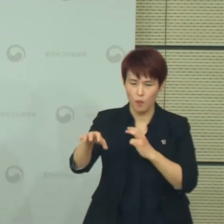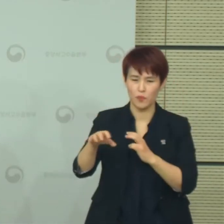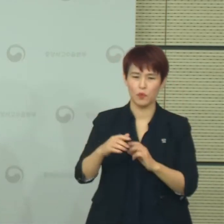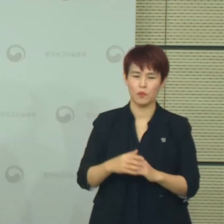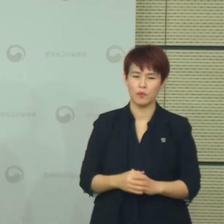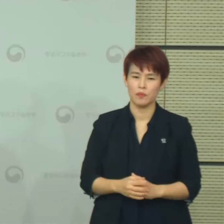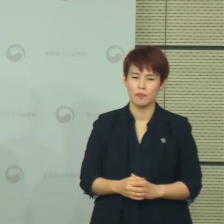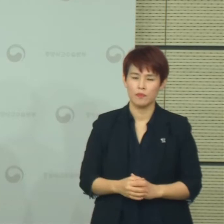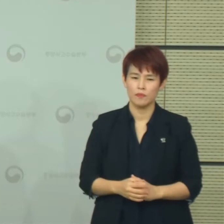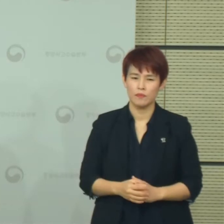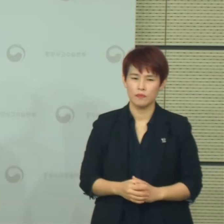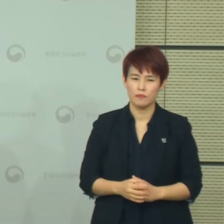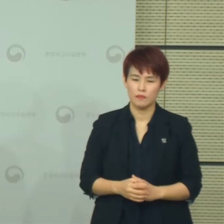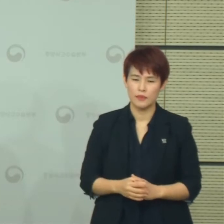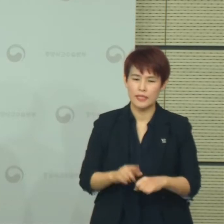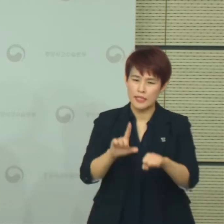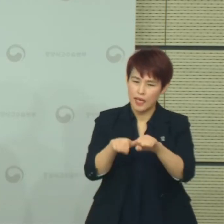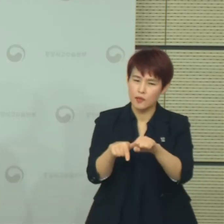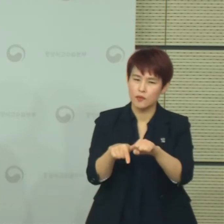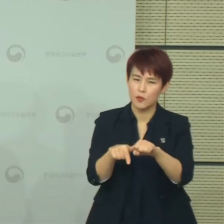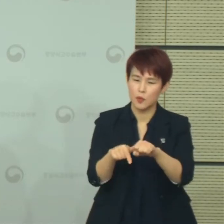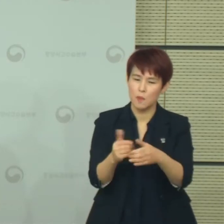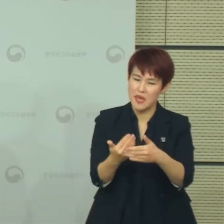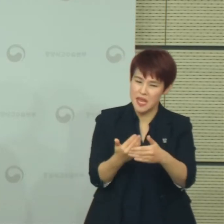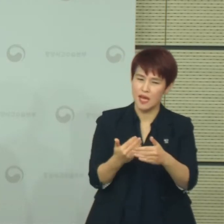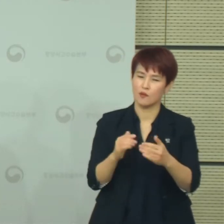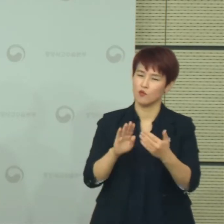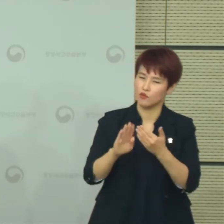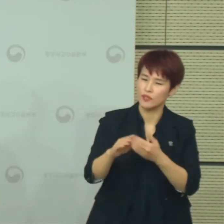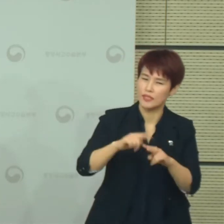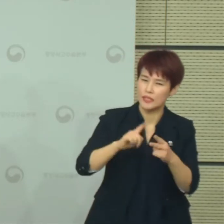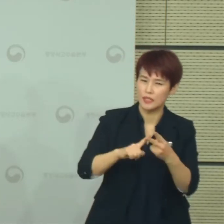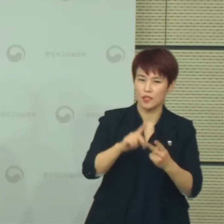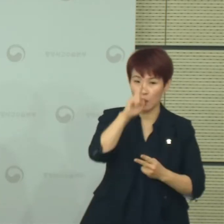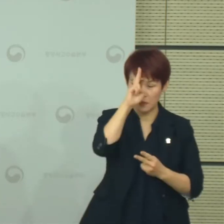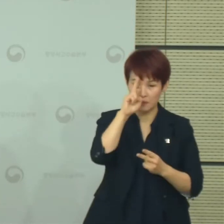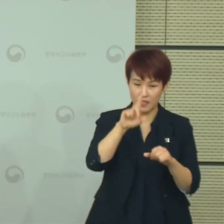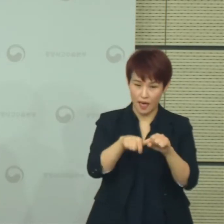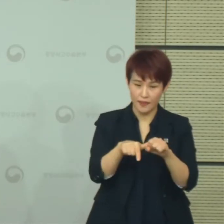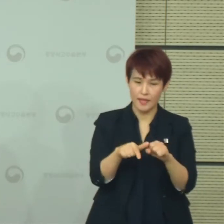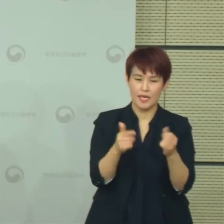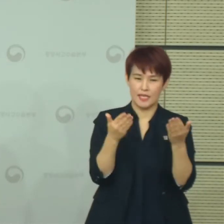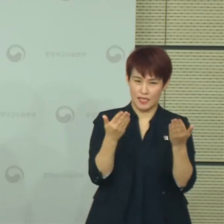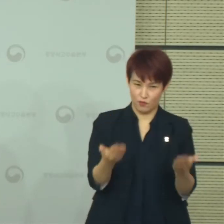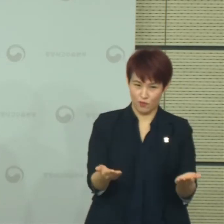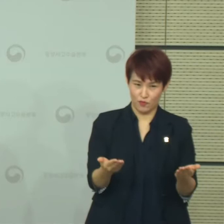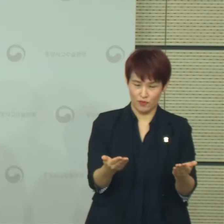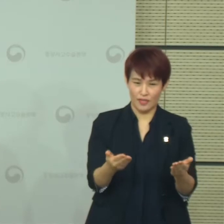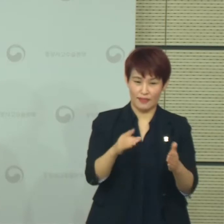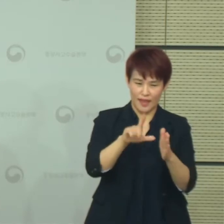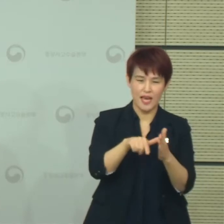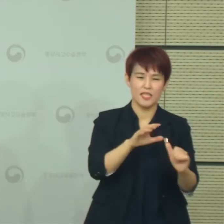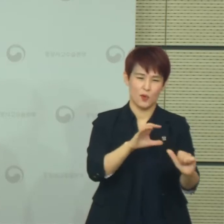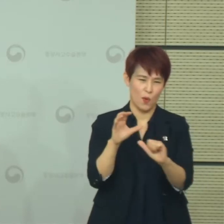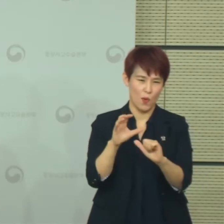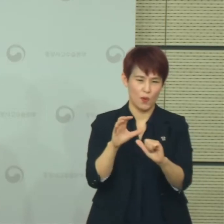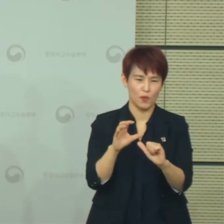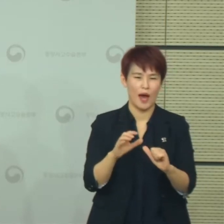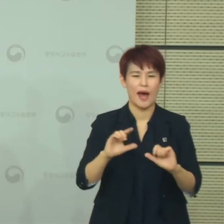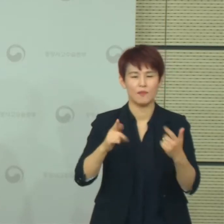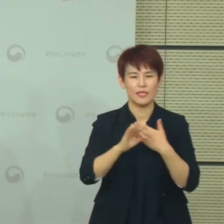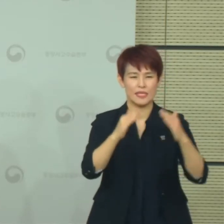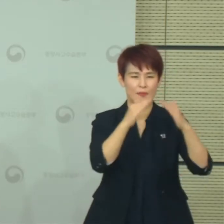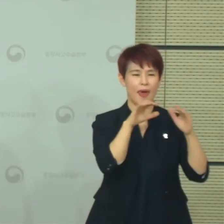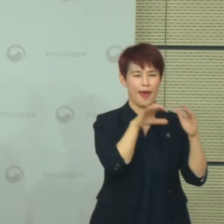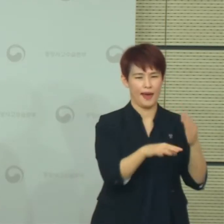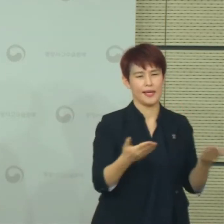민간 부문에서도 시차 출퇴근제, 점심시간이나 휴게시간 시차 적용, 원격 재택근무 등 유연